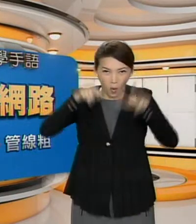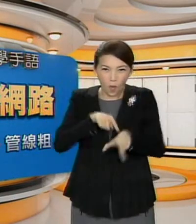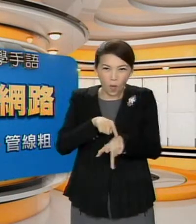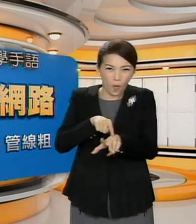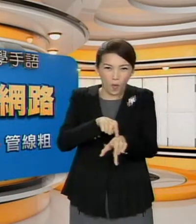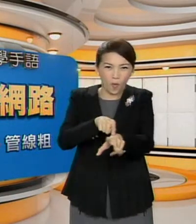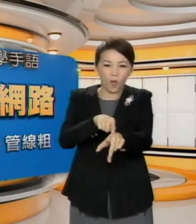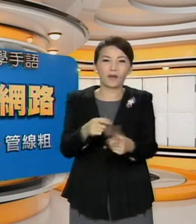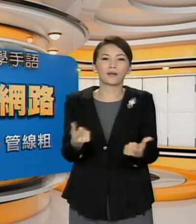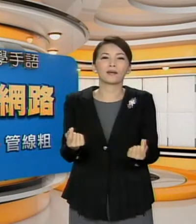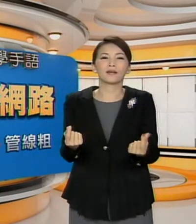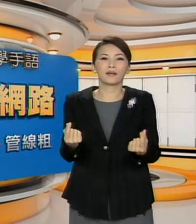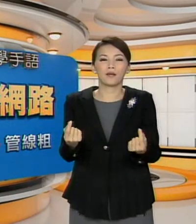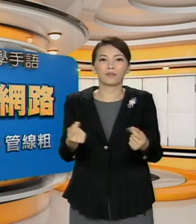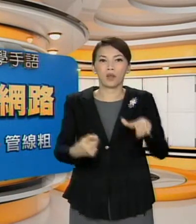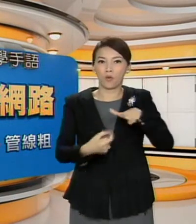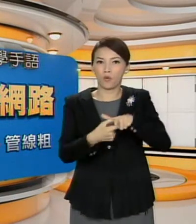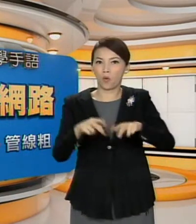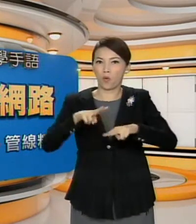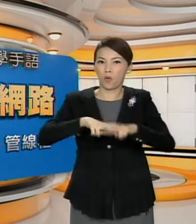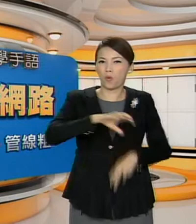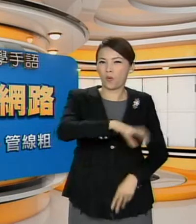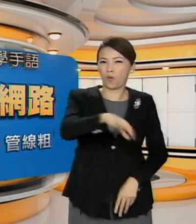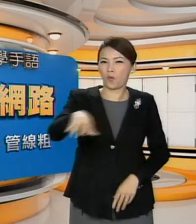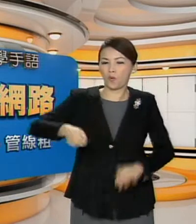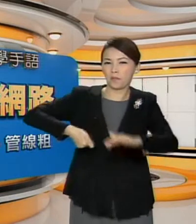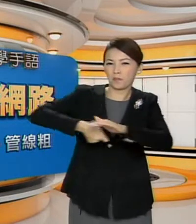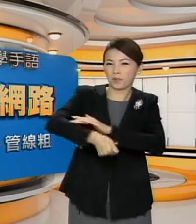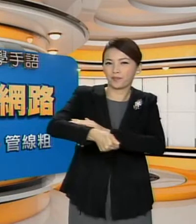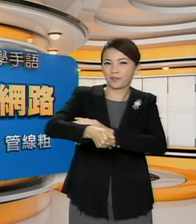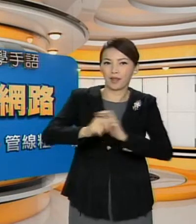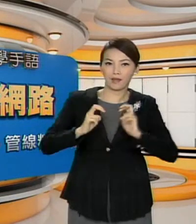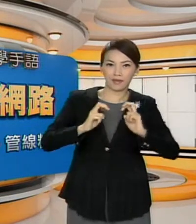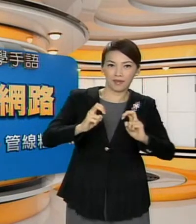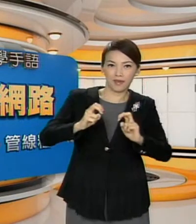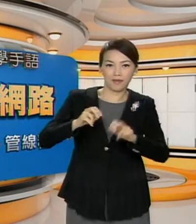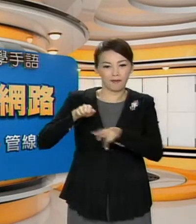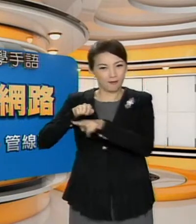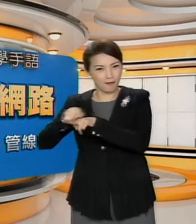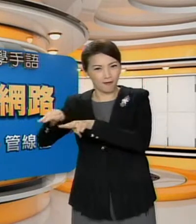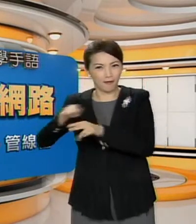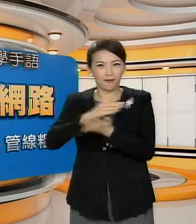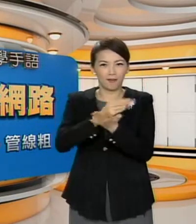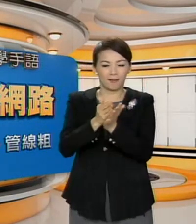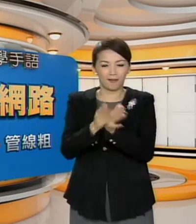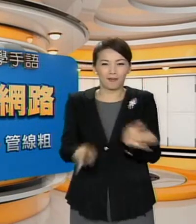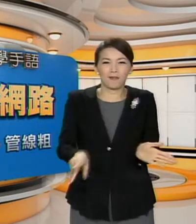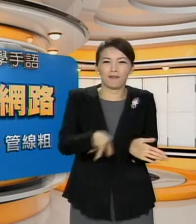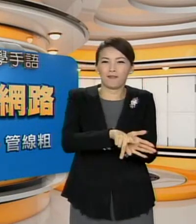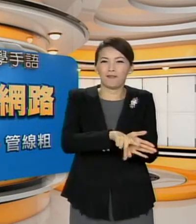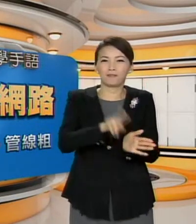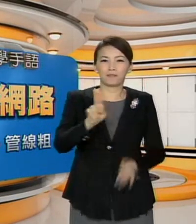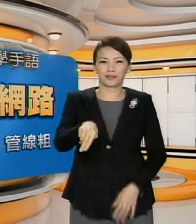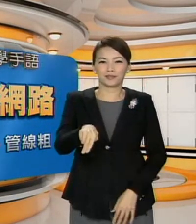样，都可以自由进出公共场合，搭乘大众运输工具了。